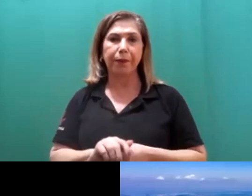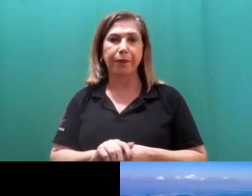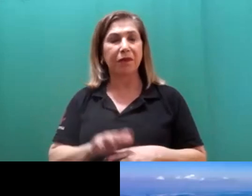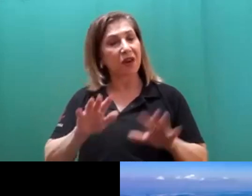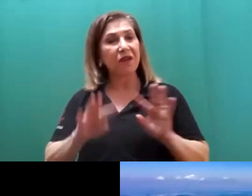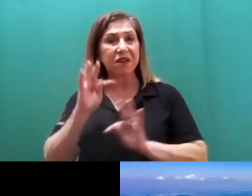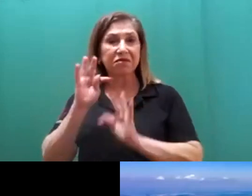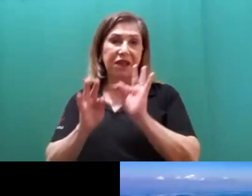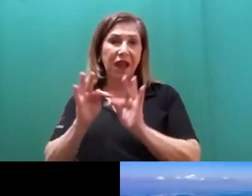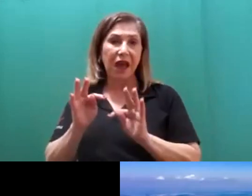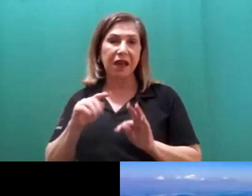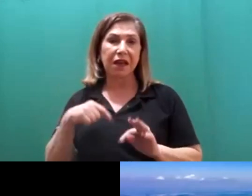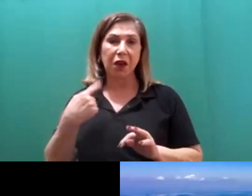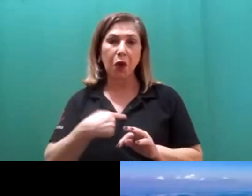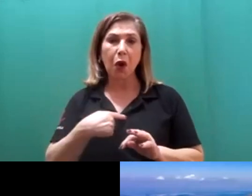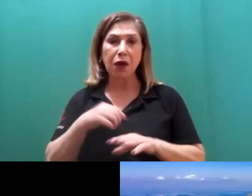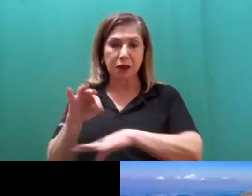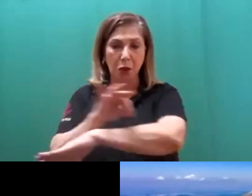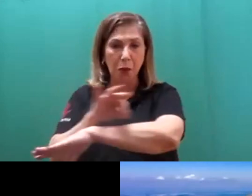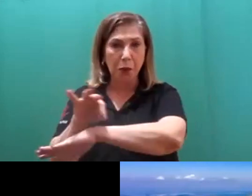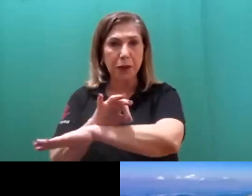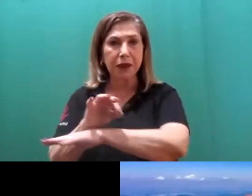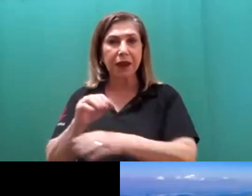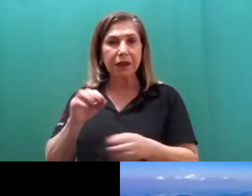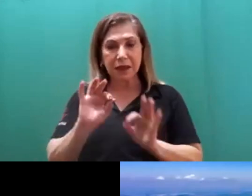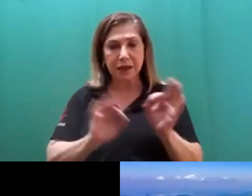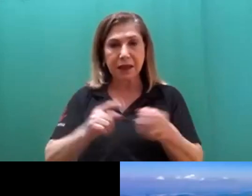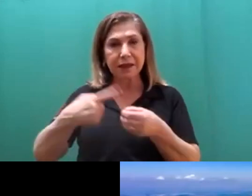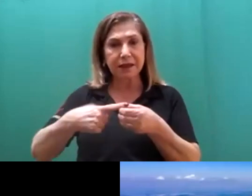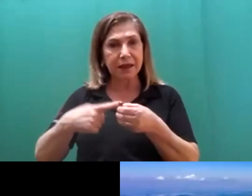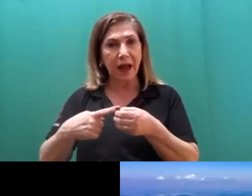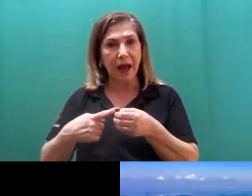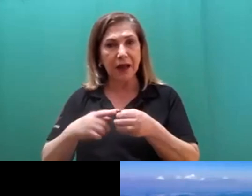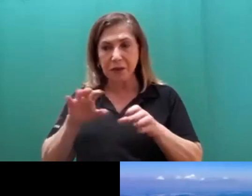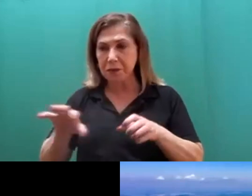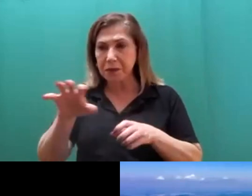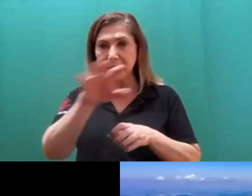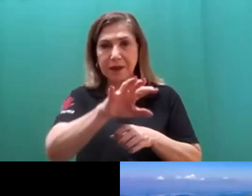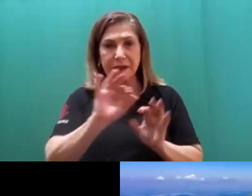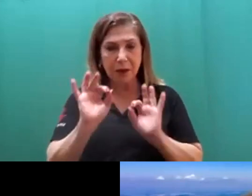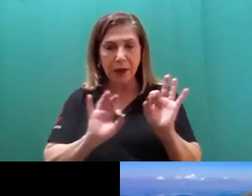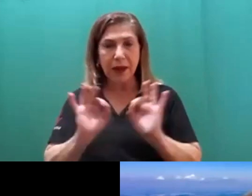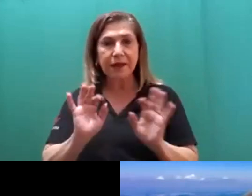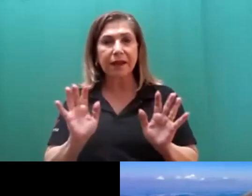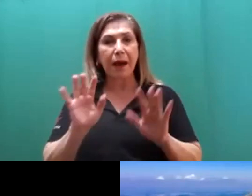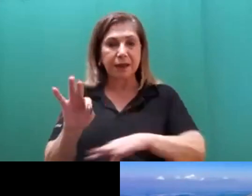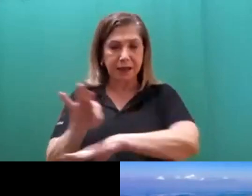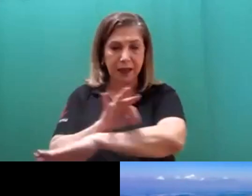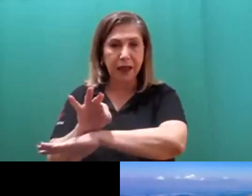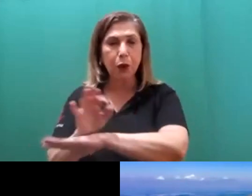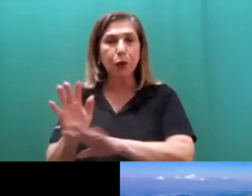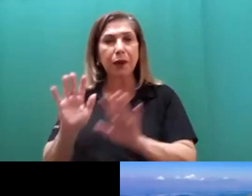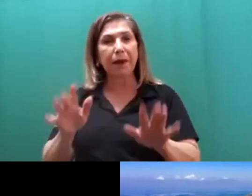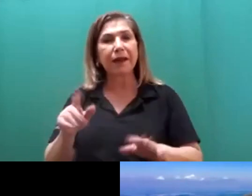nós, arquitetos e urbanistas, né, a coisa do mapa, do desenho, do negocinho chapado, né, mas a gente precisa ver para saber o que a gente